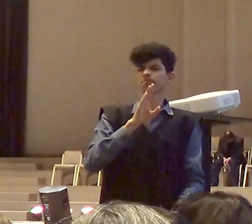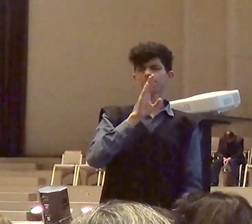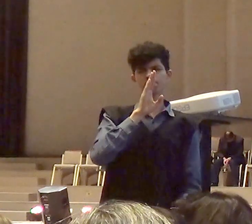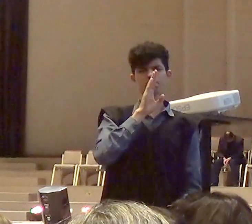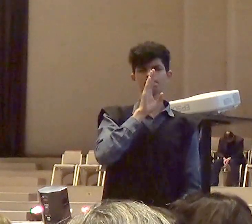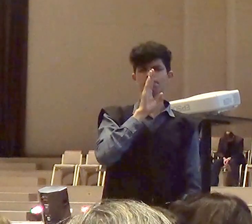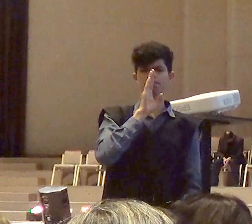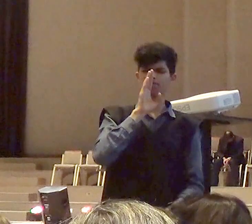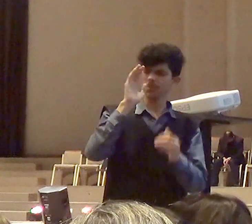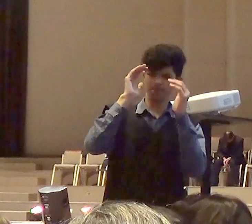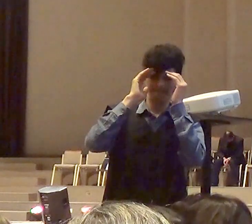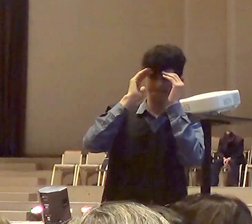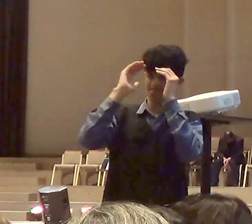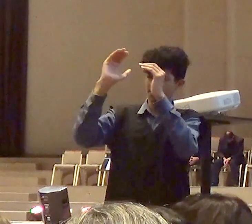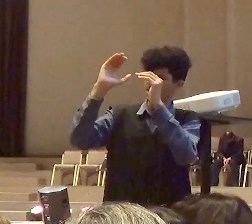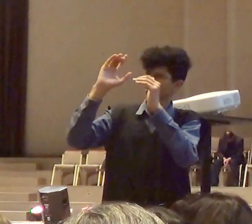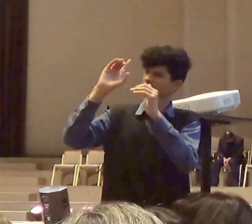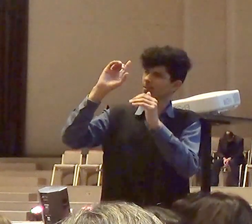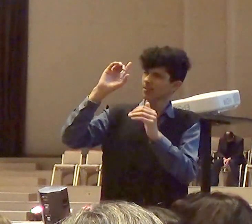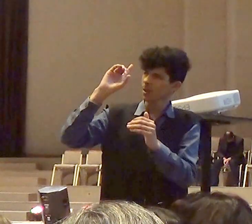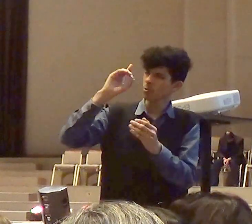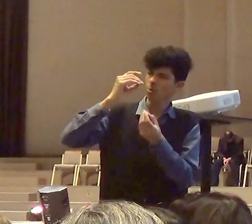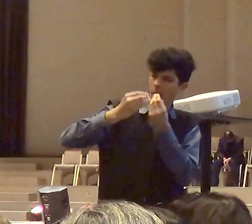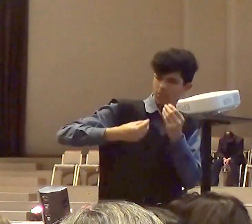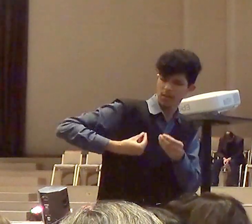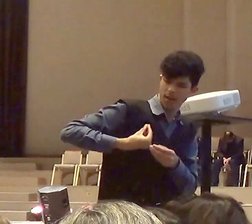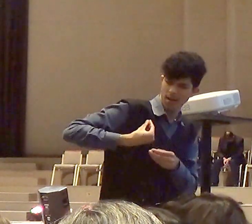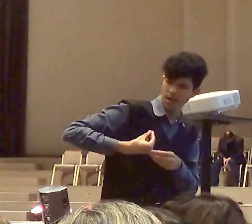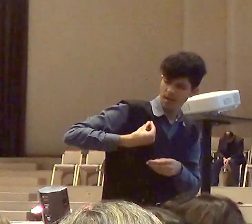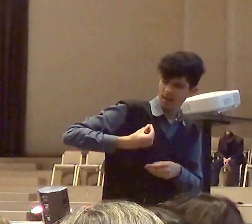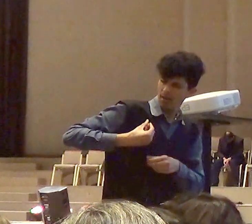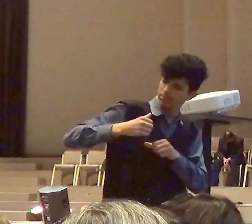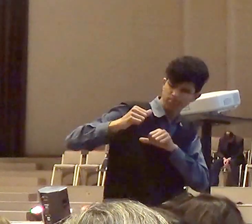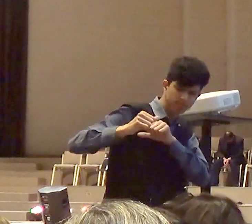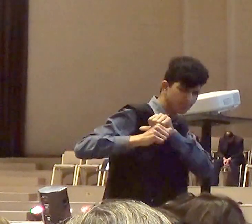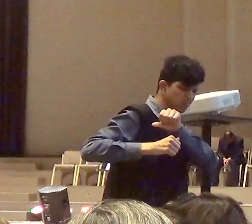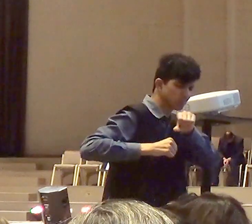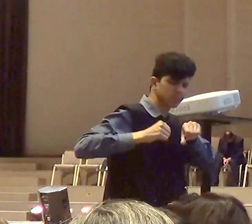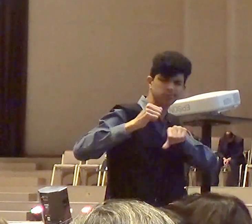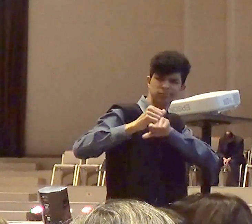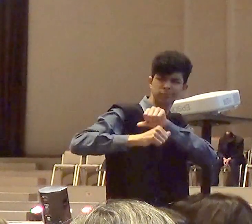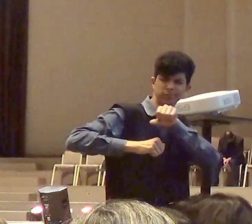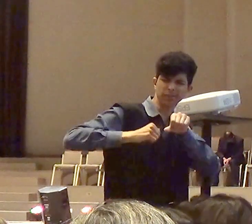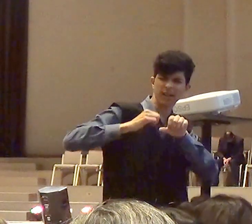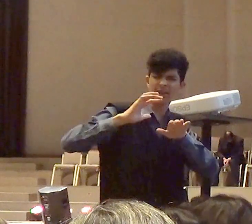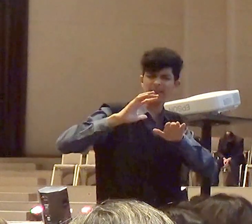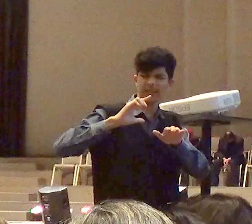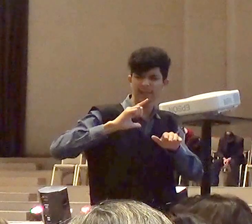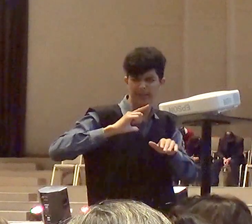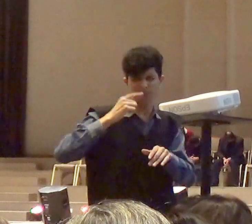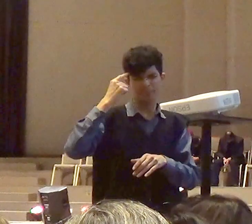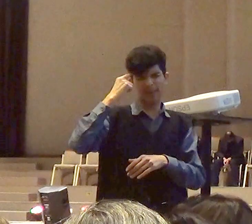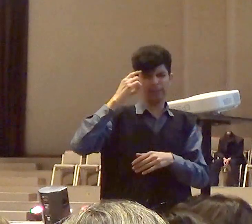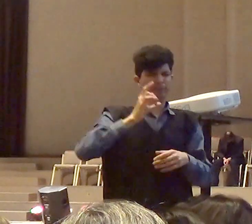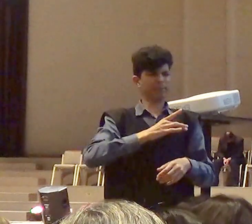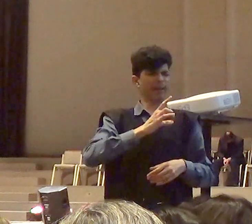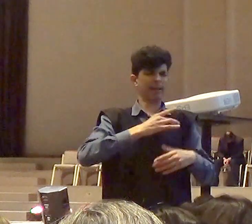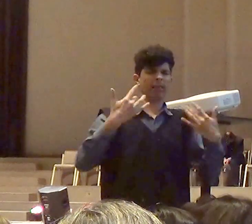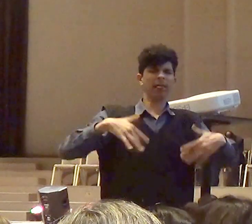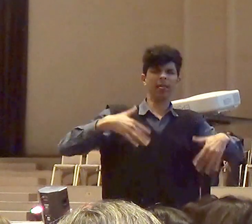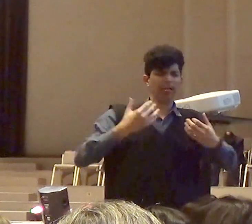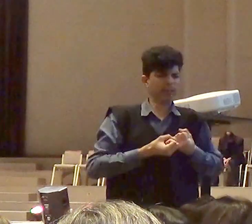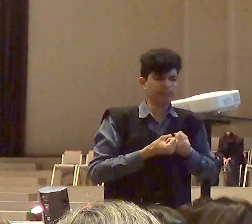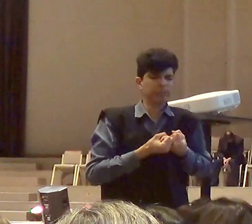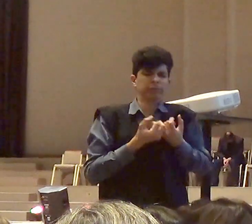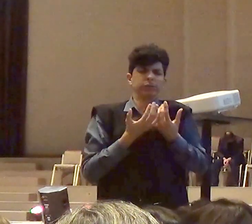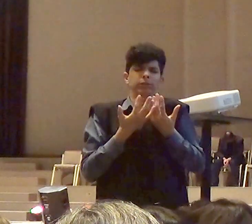pois só começar algo novo eu tenho medo do buraco que vai ficar dentro da minha alma eu tenho